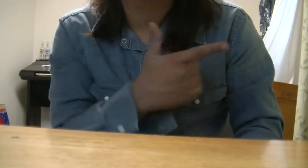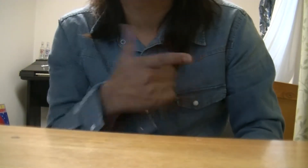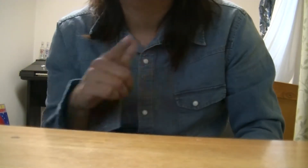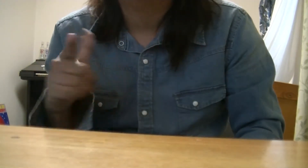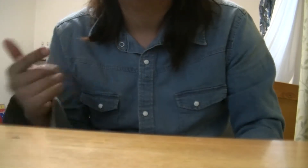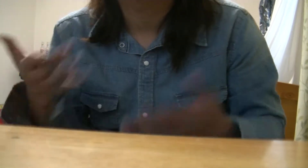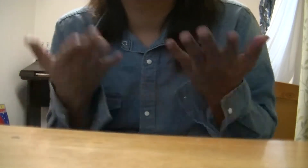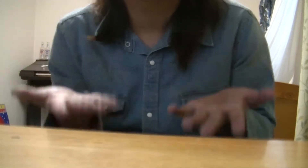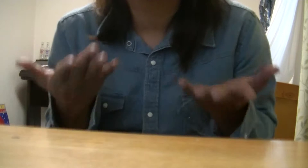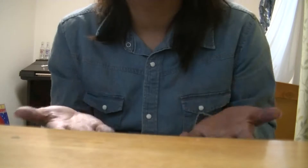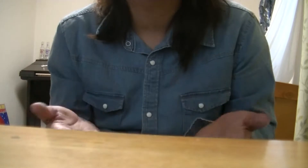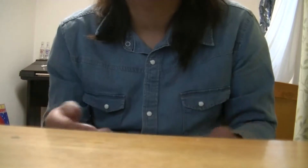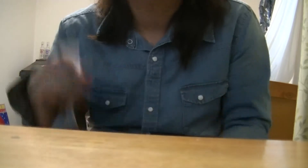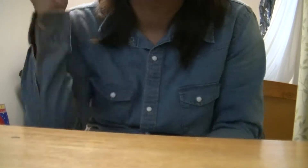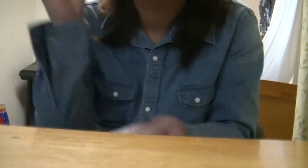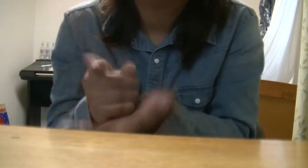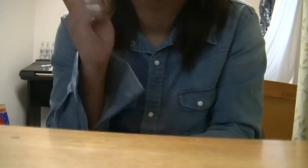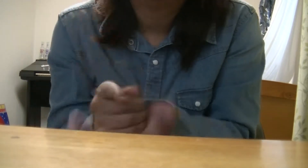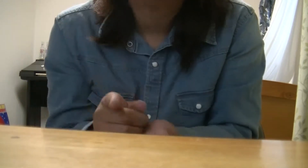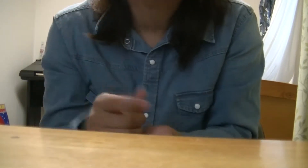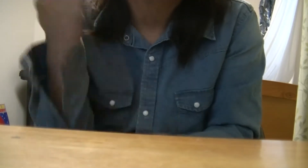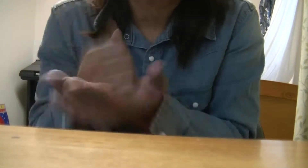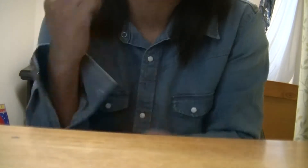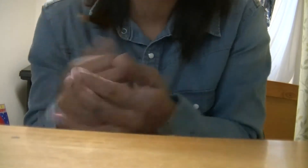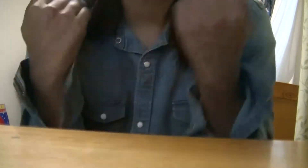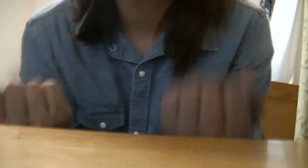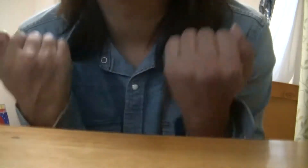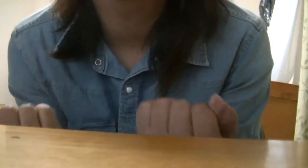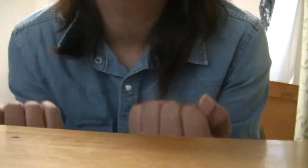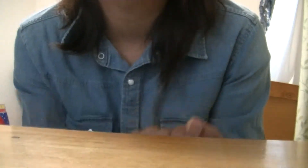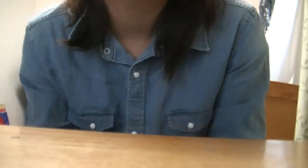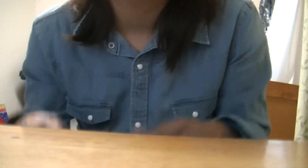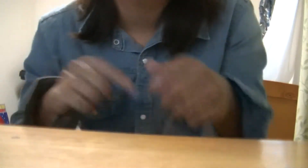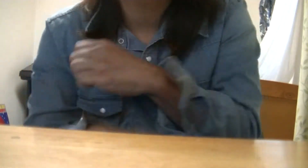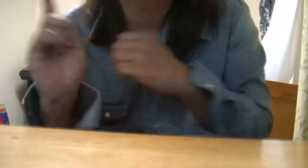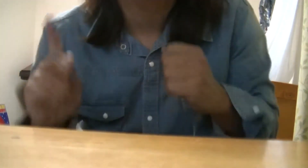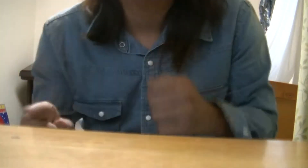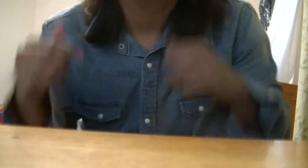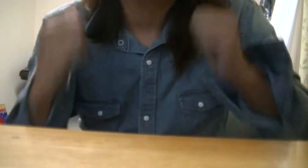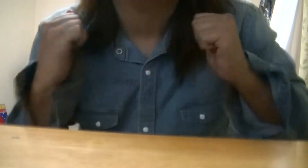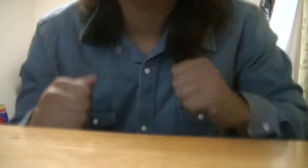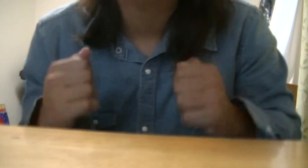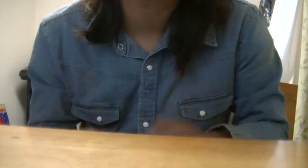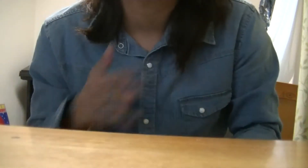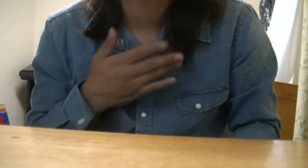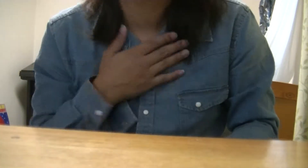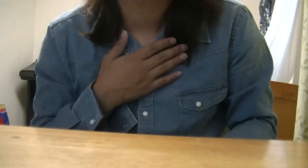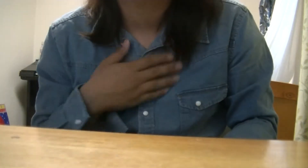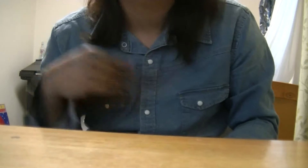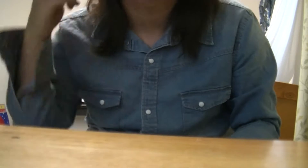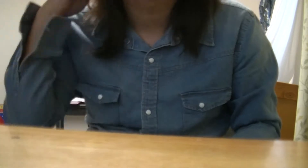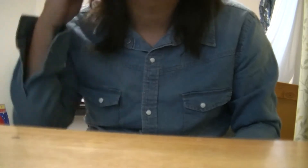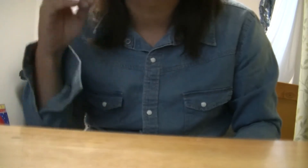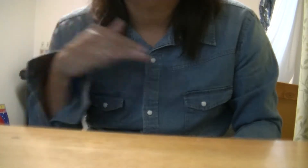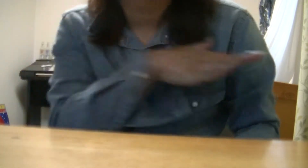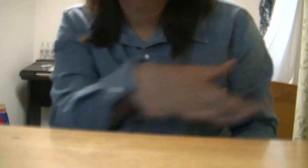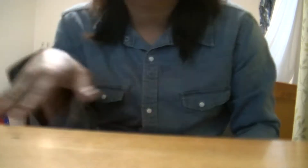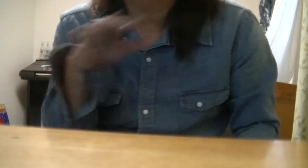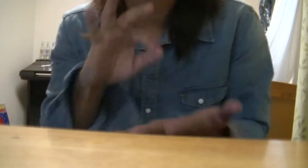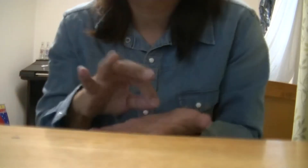続けて、これだと、これこそ学ぶことの意味、価値だなって僕が思っていることをちょっと皆さんにプレゼントさせていただ